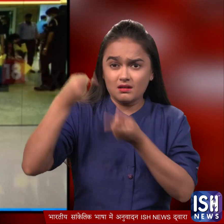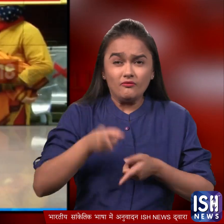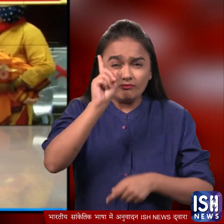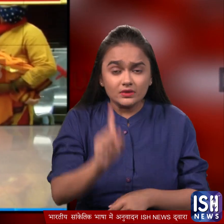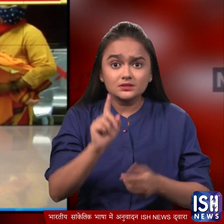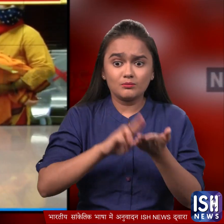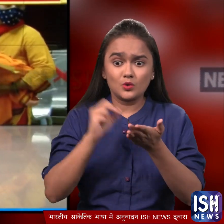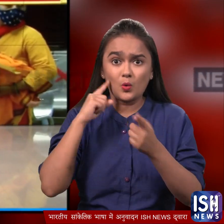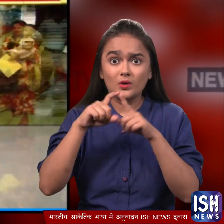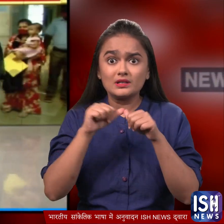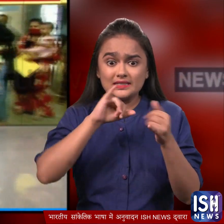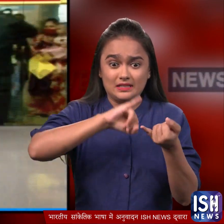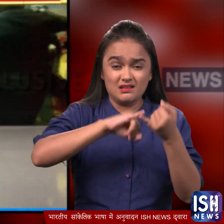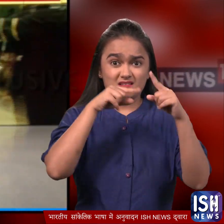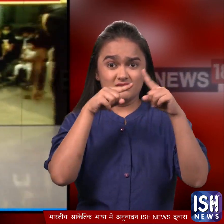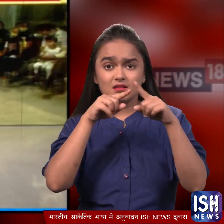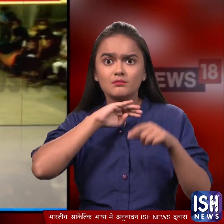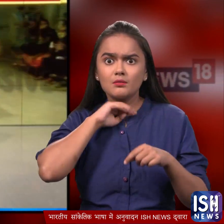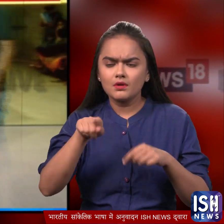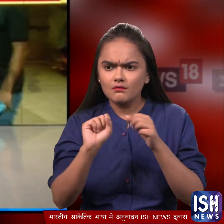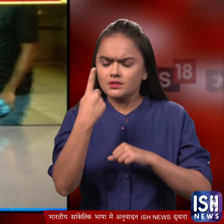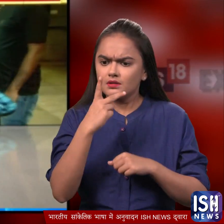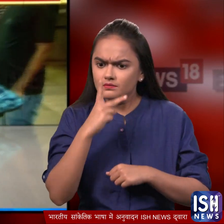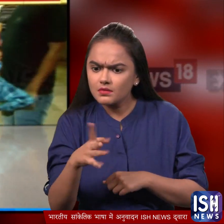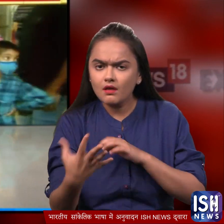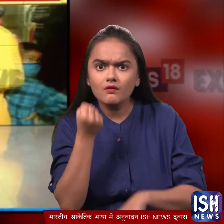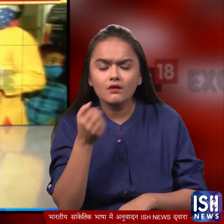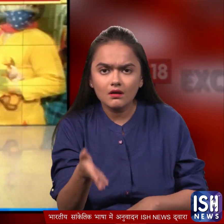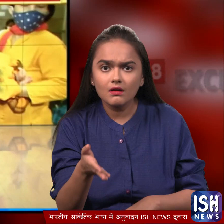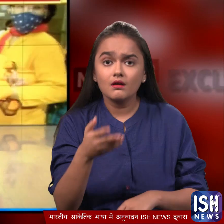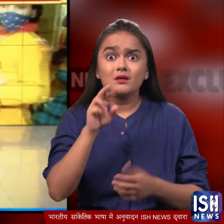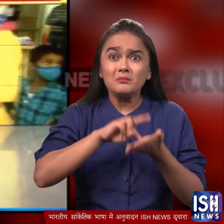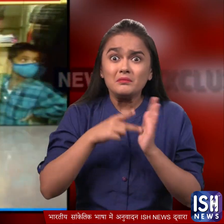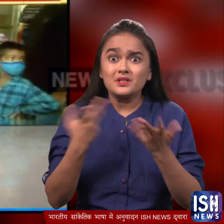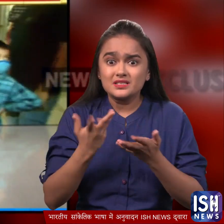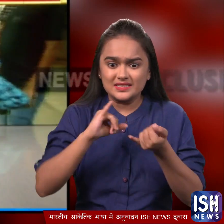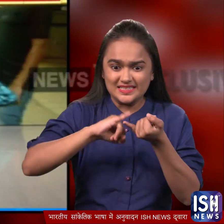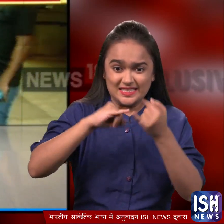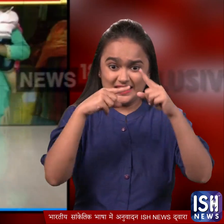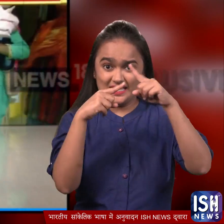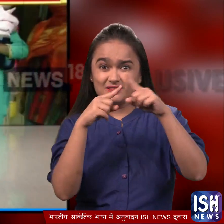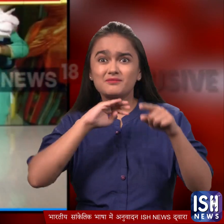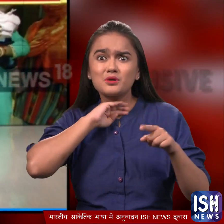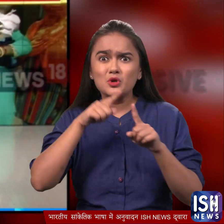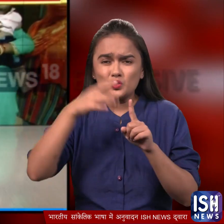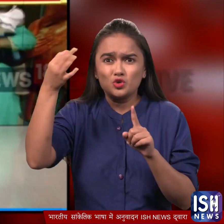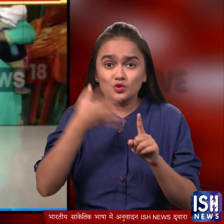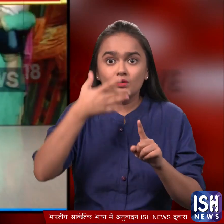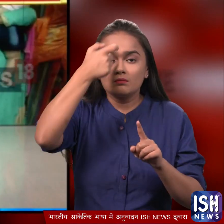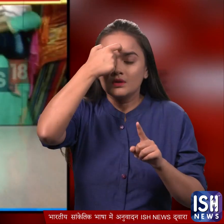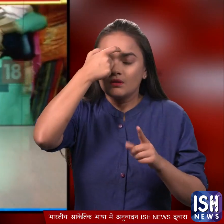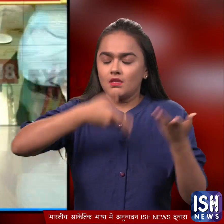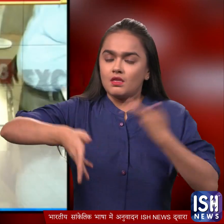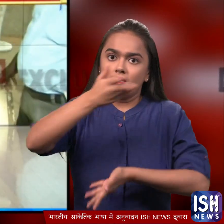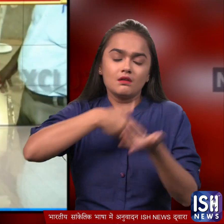जब नोएडा में स्क्रब टाइफस का कोई केस सामने आया। मतलब यह कि अब स्क्रब टाइफस नाम की यह नई बला